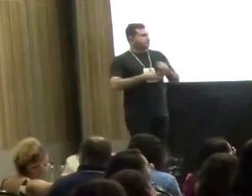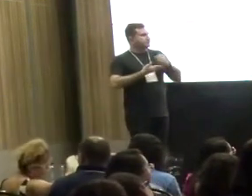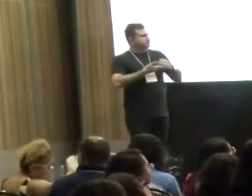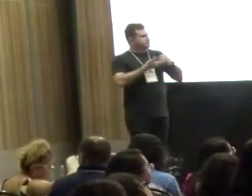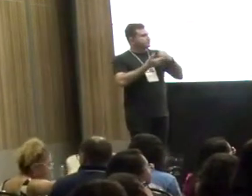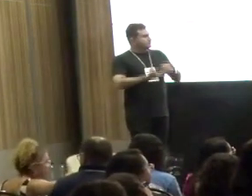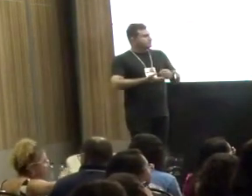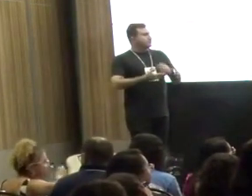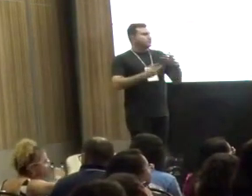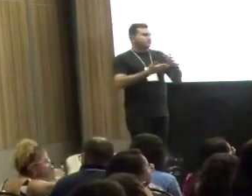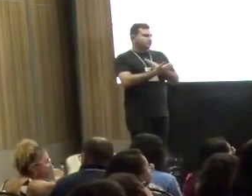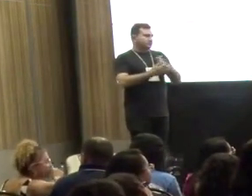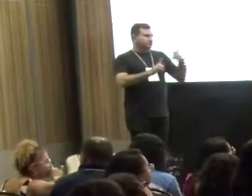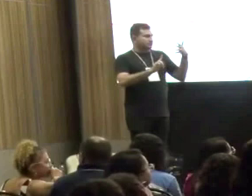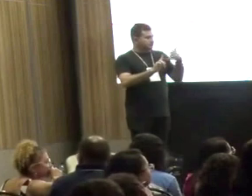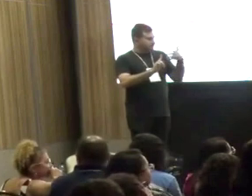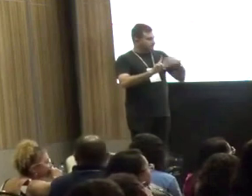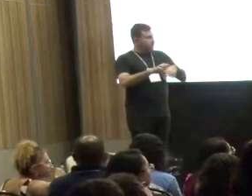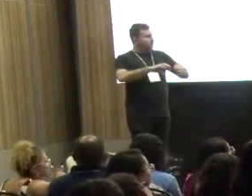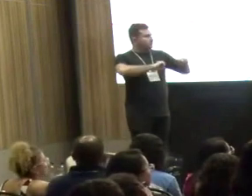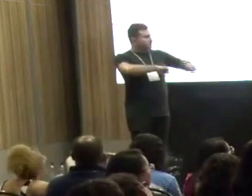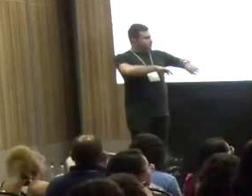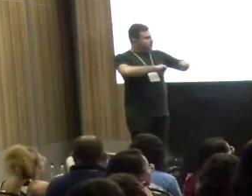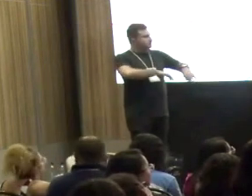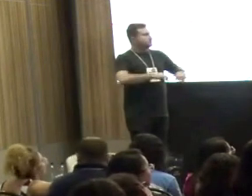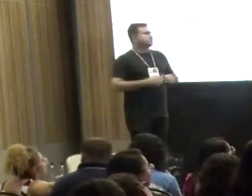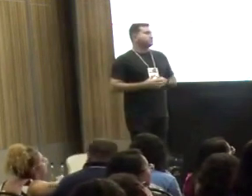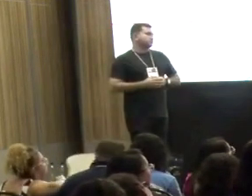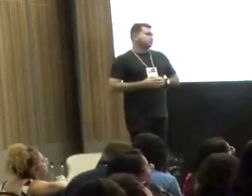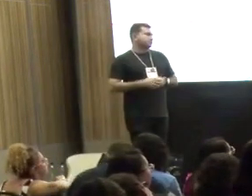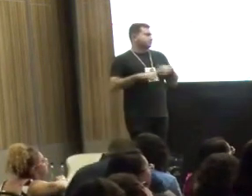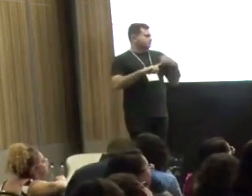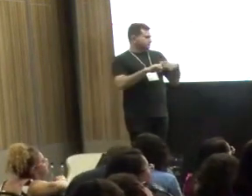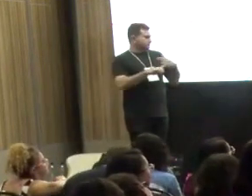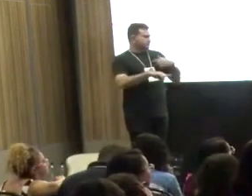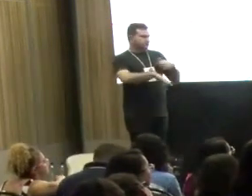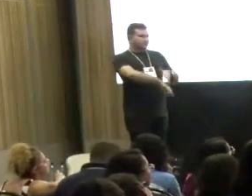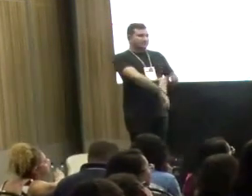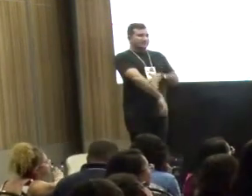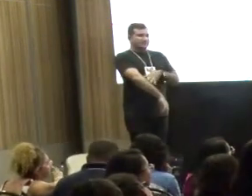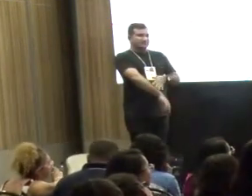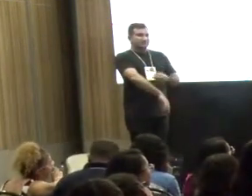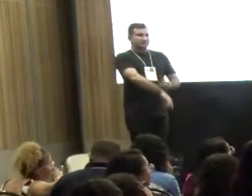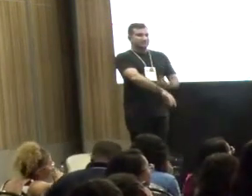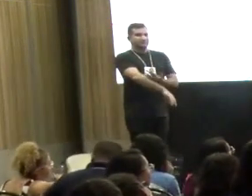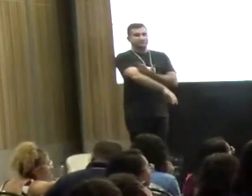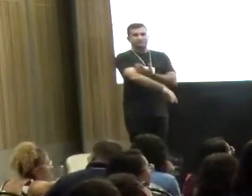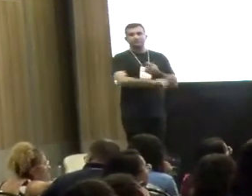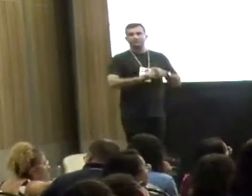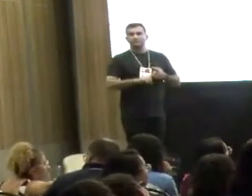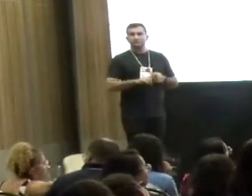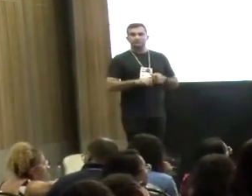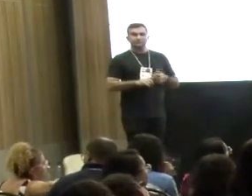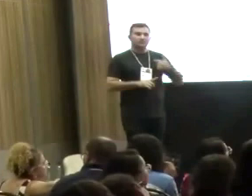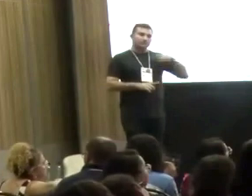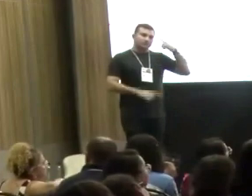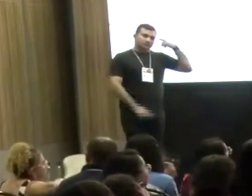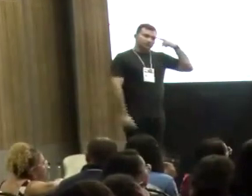dos referenciais educacionais. E por que eu me arrepiava? porque eu pensava assim: